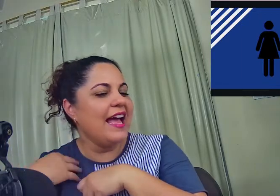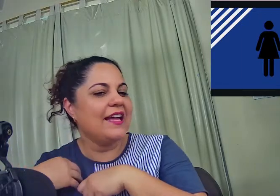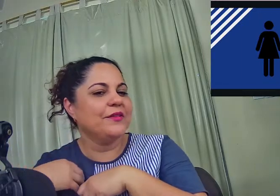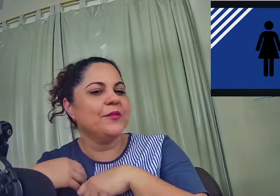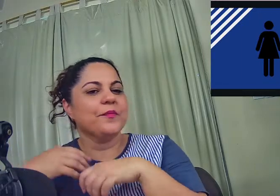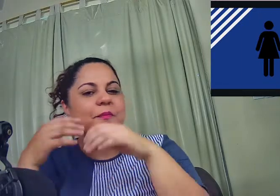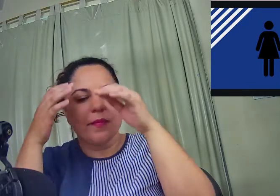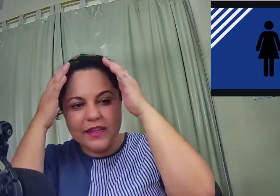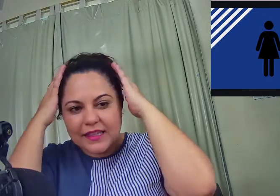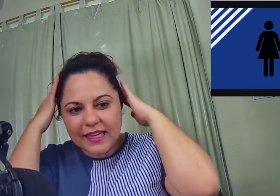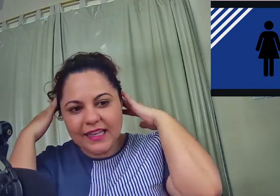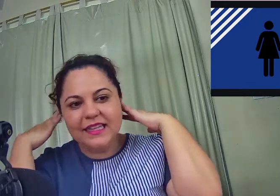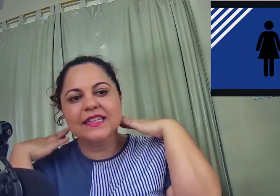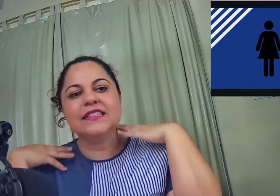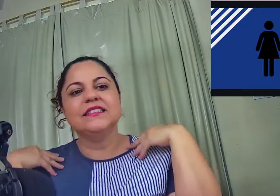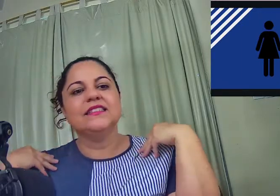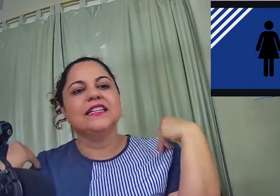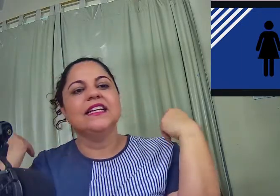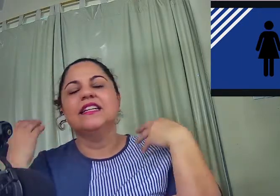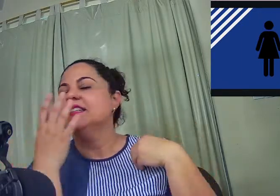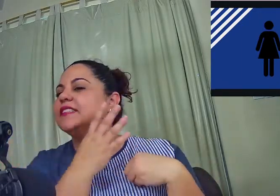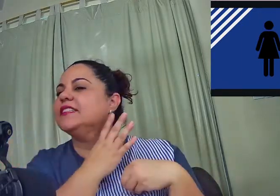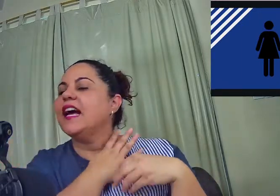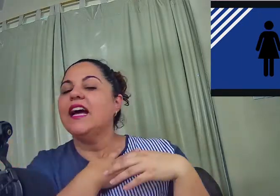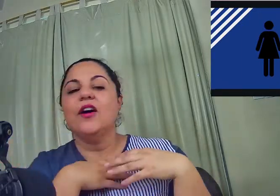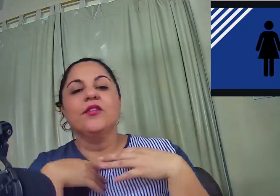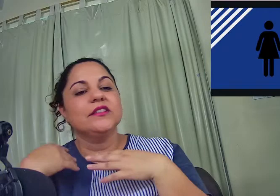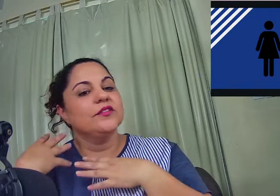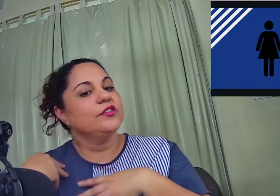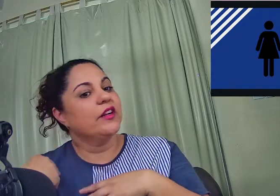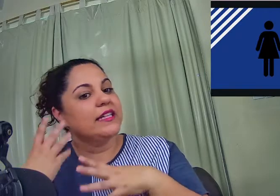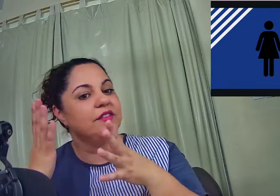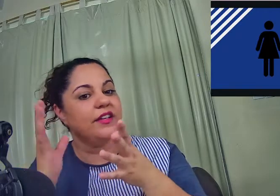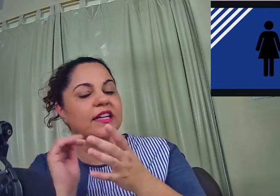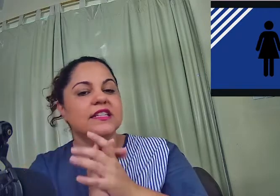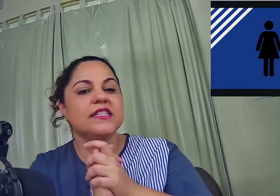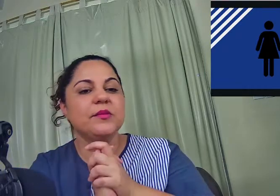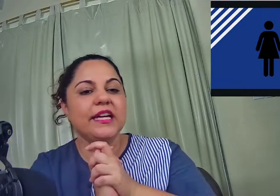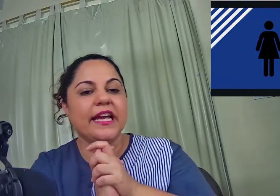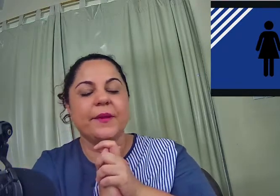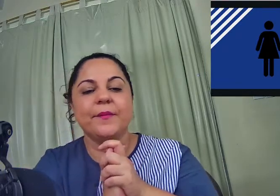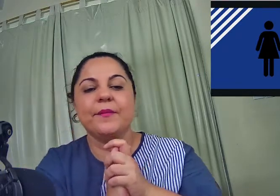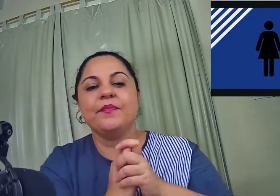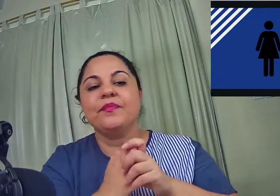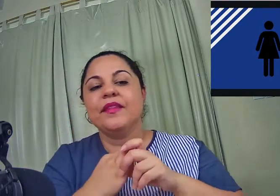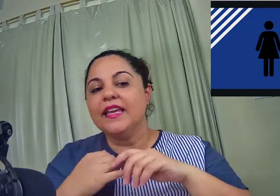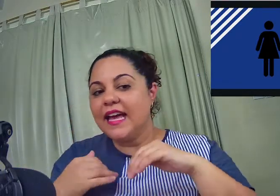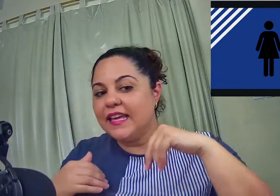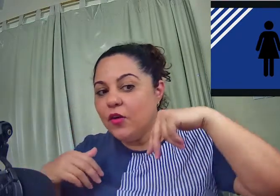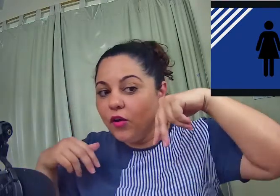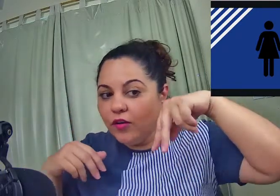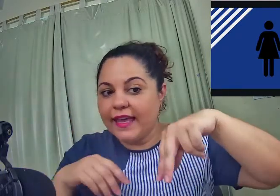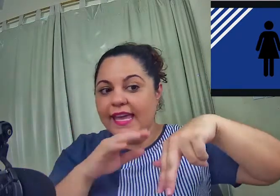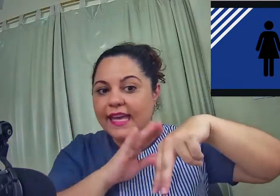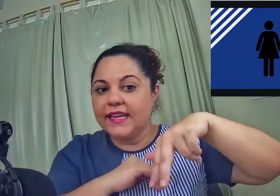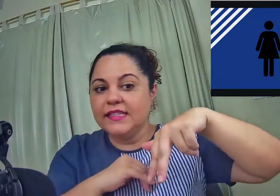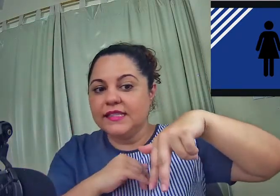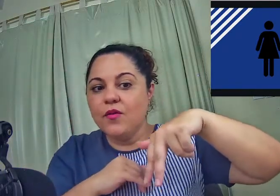lado, né? E tal. Então, estou classificando essa mulher. E aí eu coloquei que aqui está o